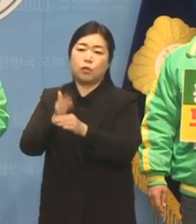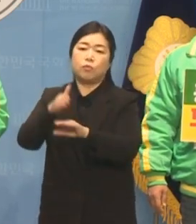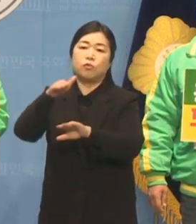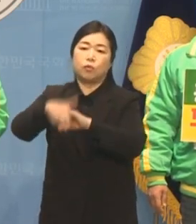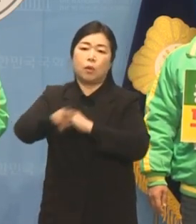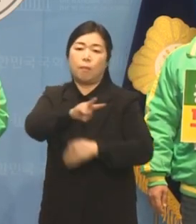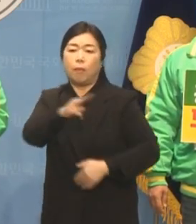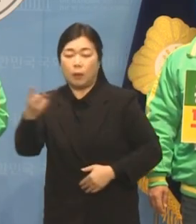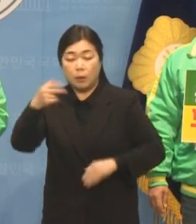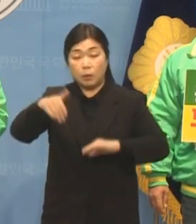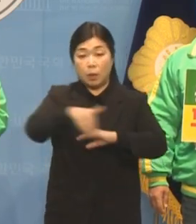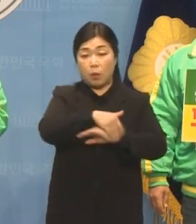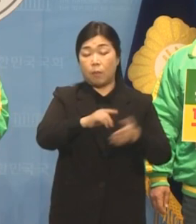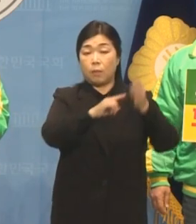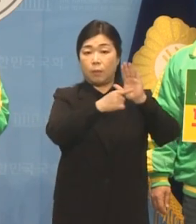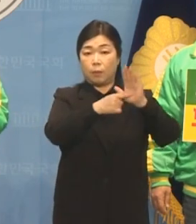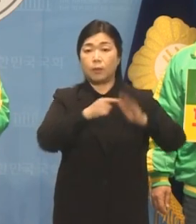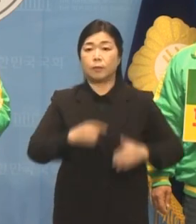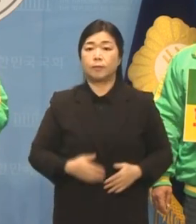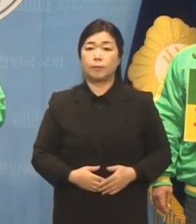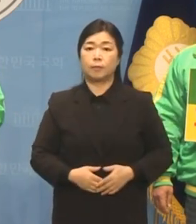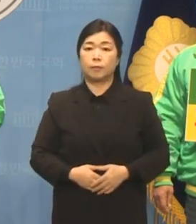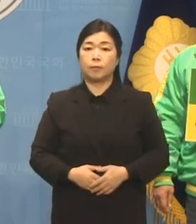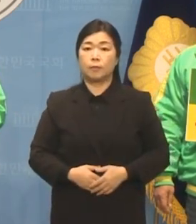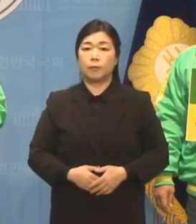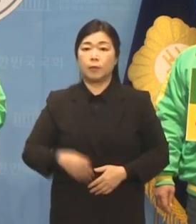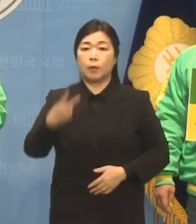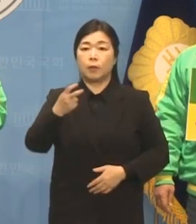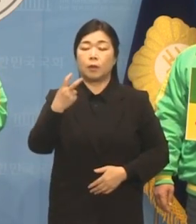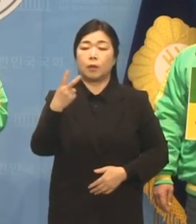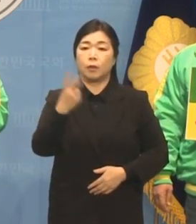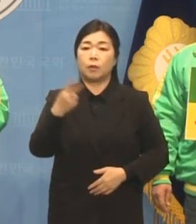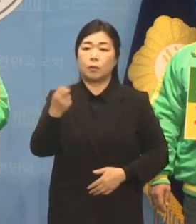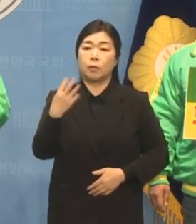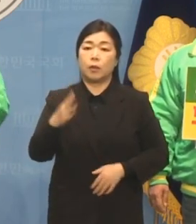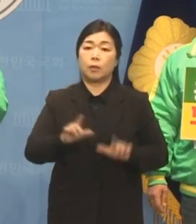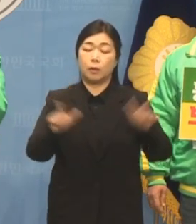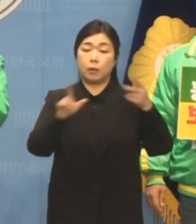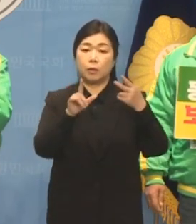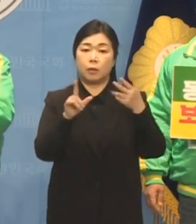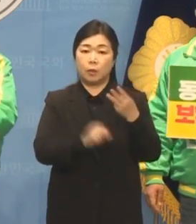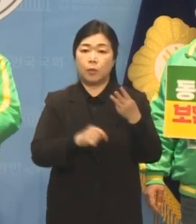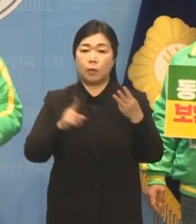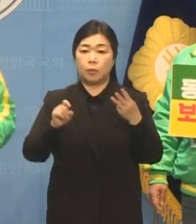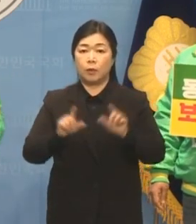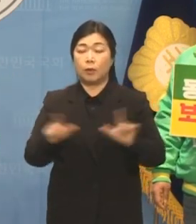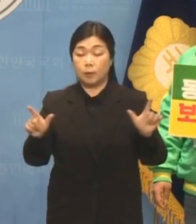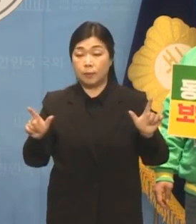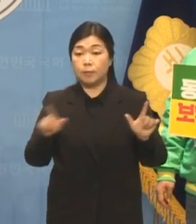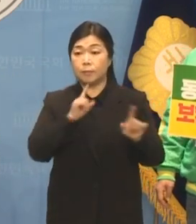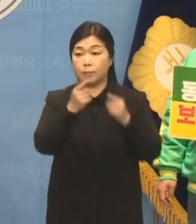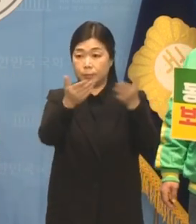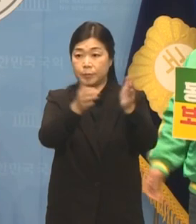제시하는 정책을 발표할 예정입니다. 2014년 3월 11일 녹색정의당.